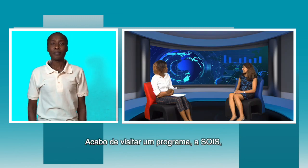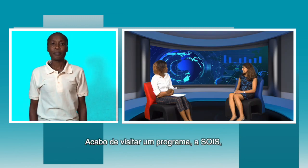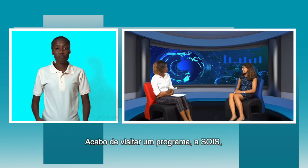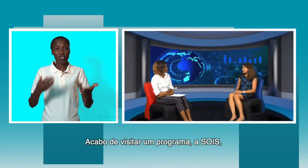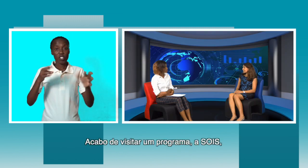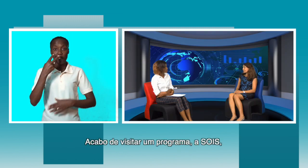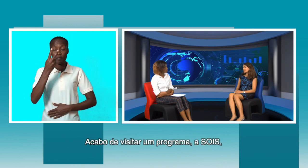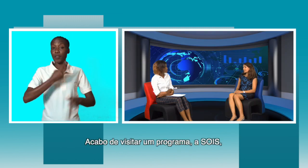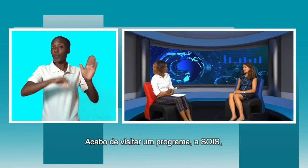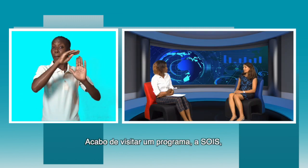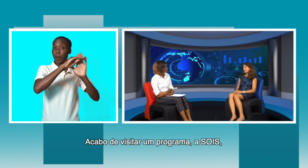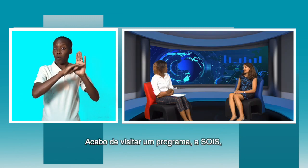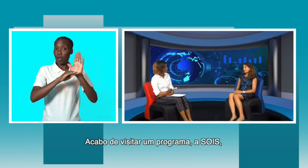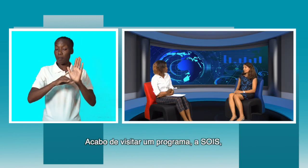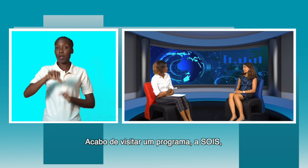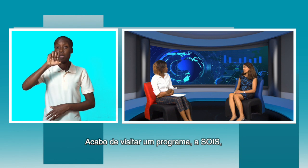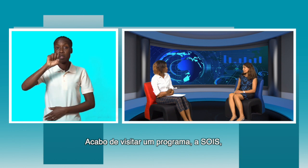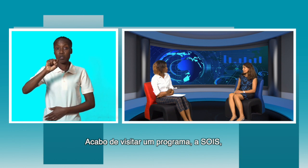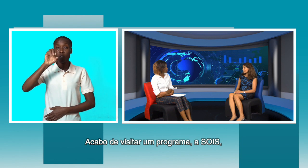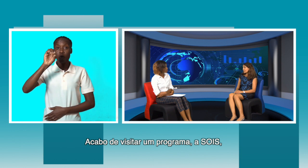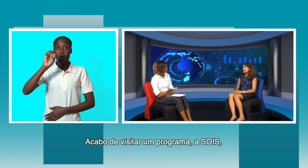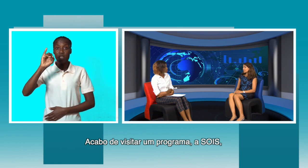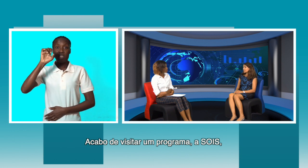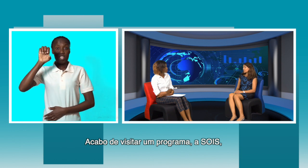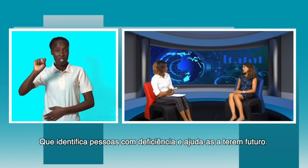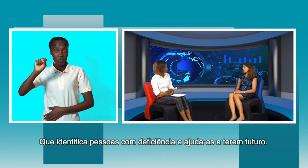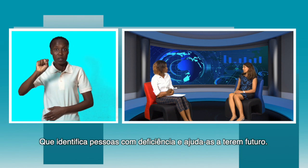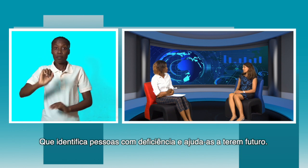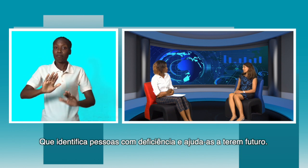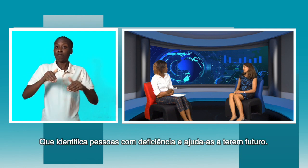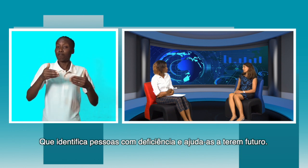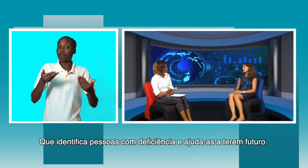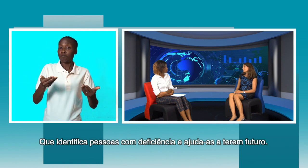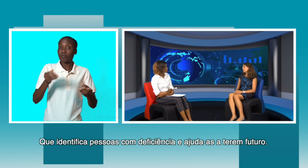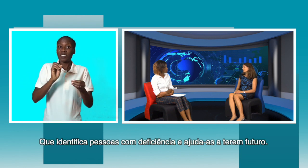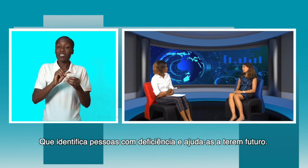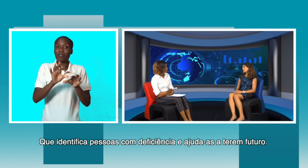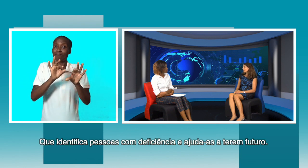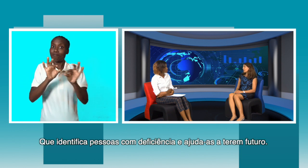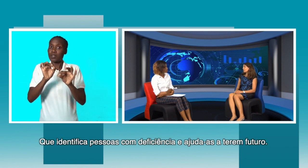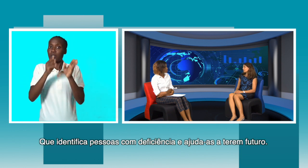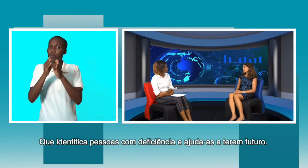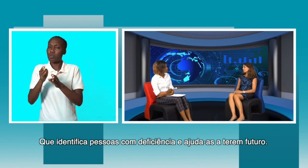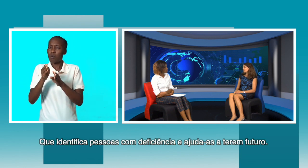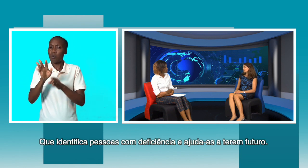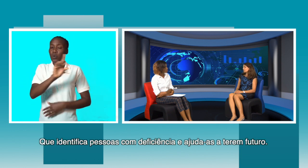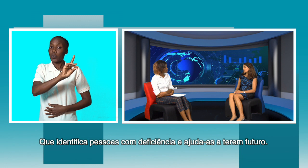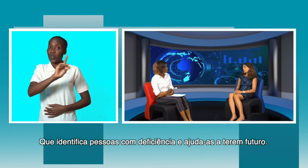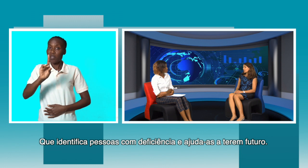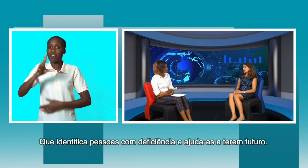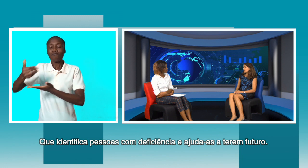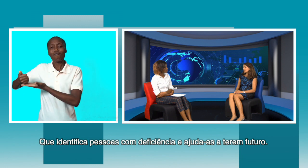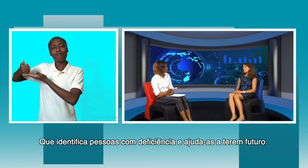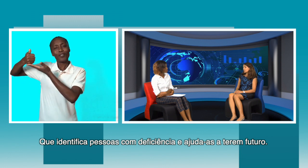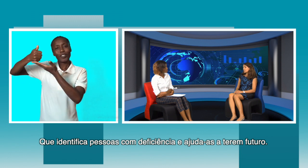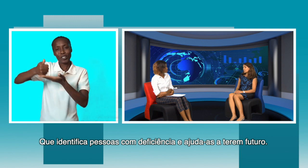Acabo de visitar um programa AÇÕES que identifica pessoas com deficiência e as ajuda a